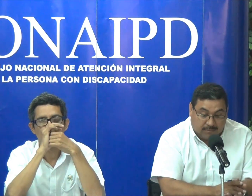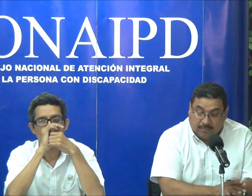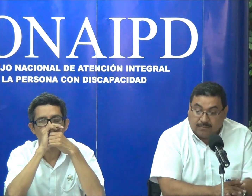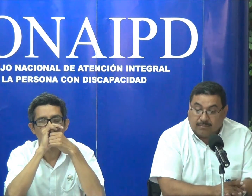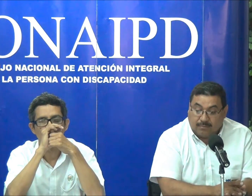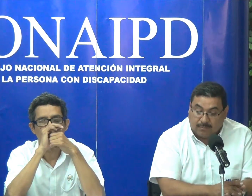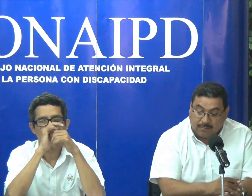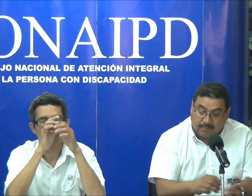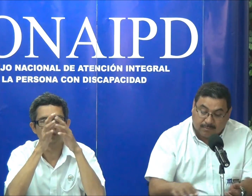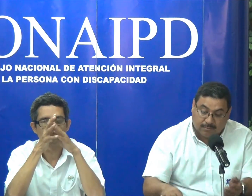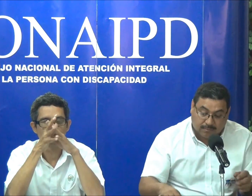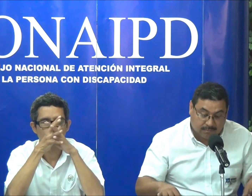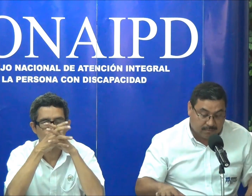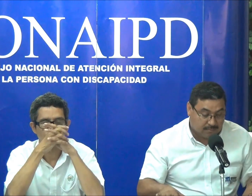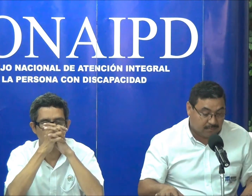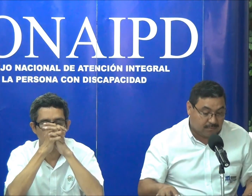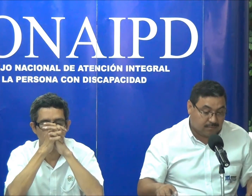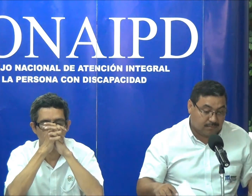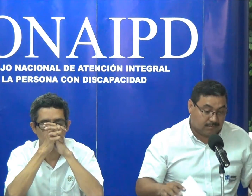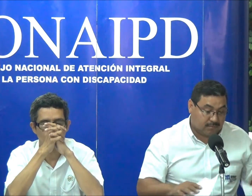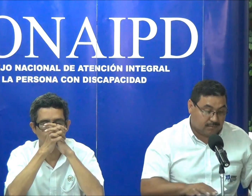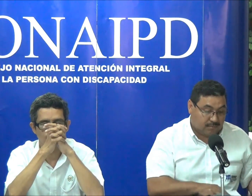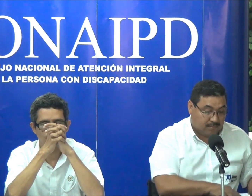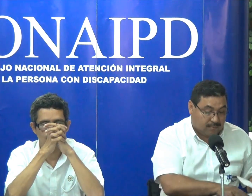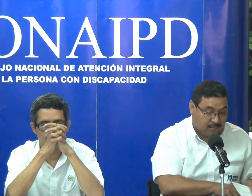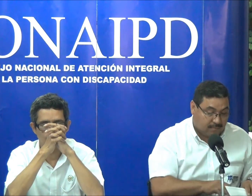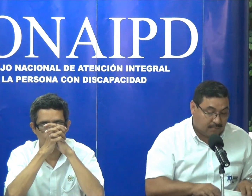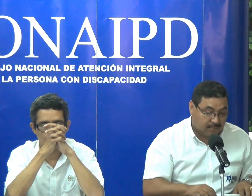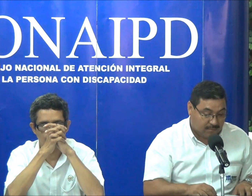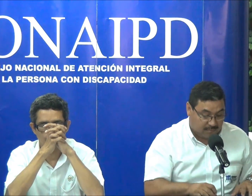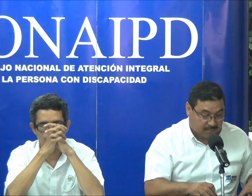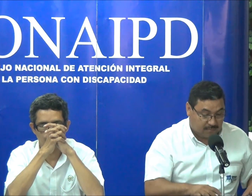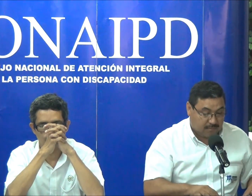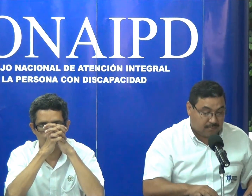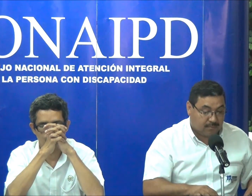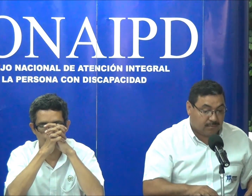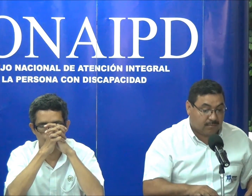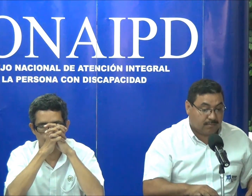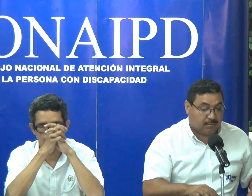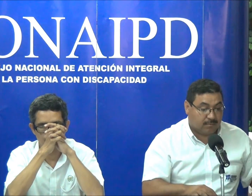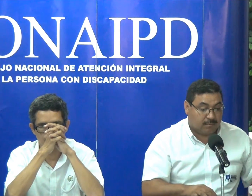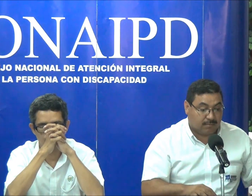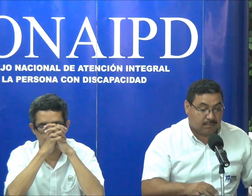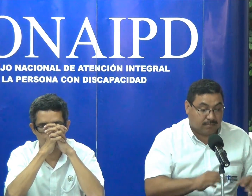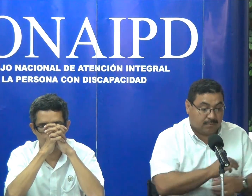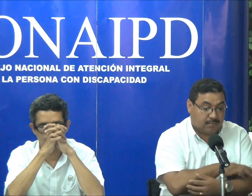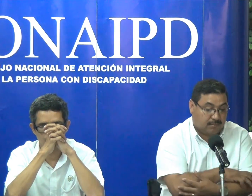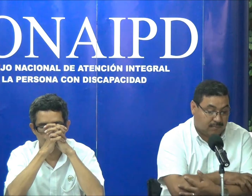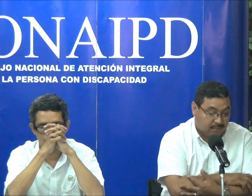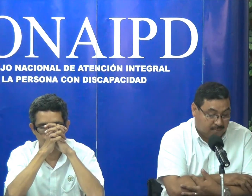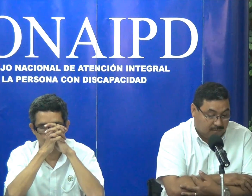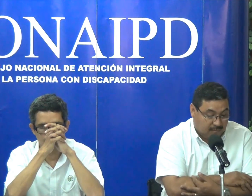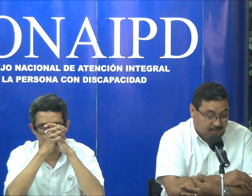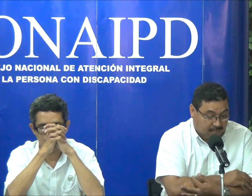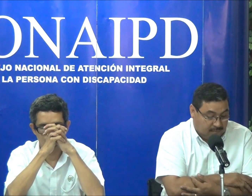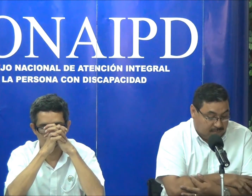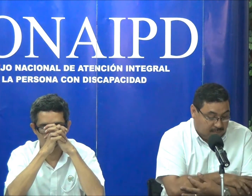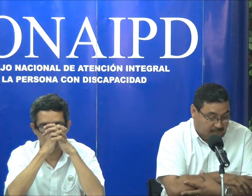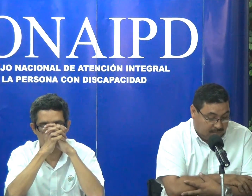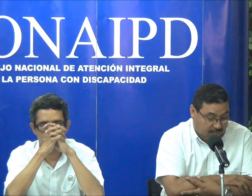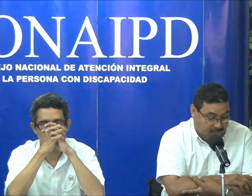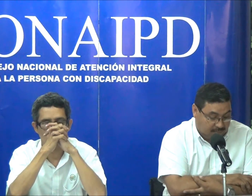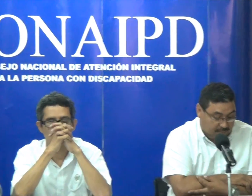También hay una cosa importante, o sea, cuando hablamos de derechos de las personas, en este caso de las personas con